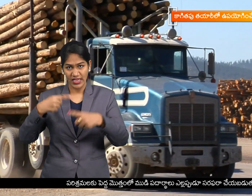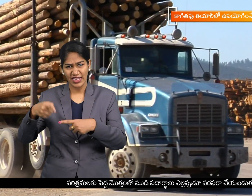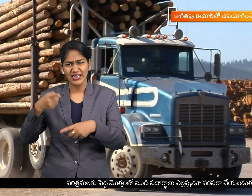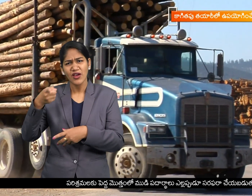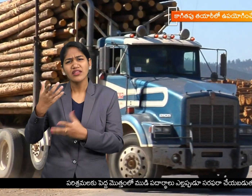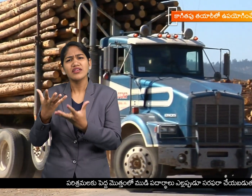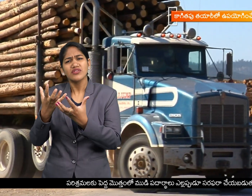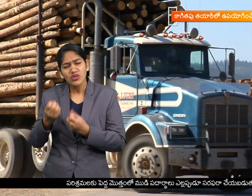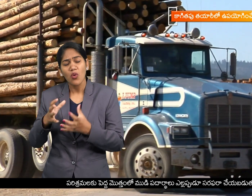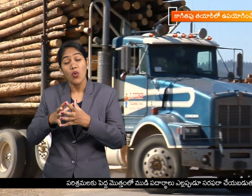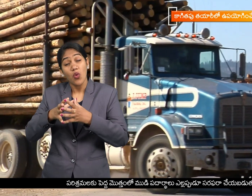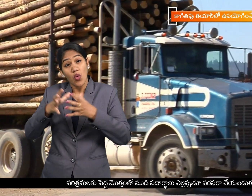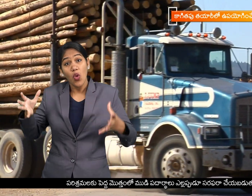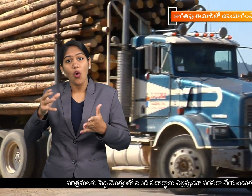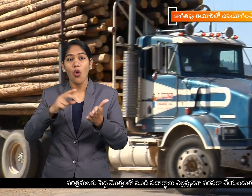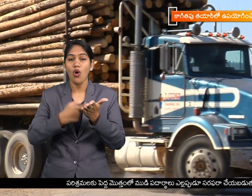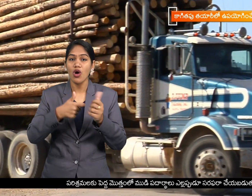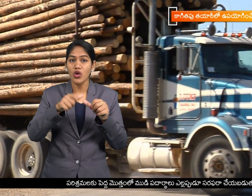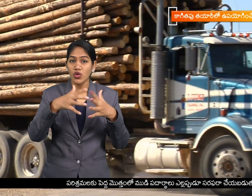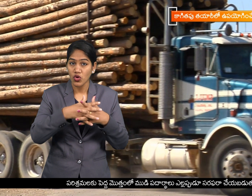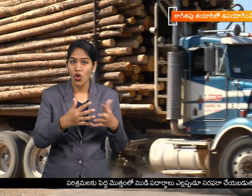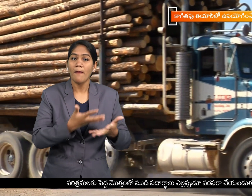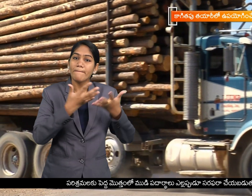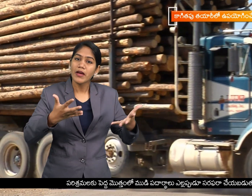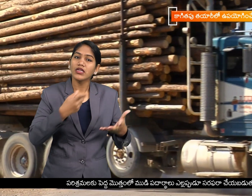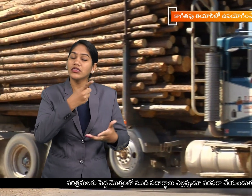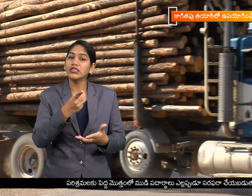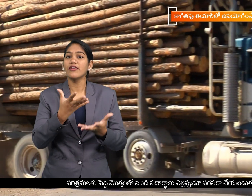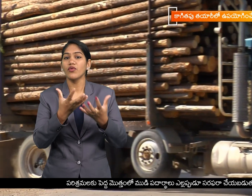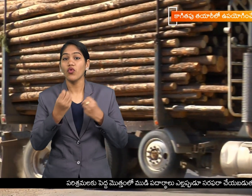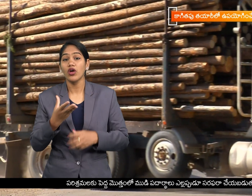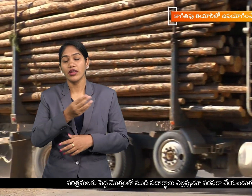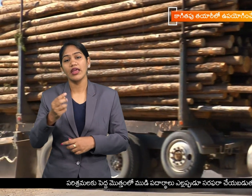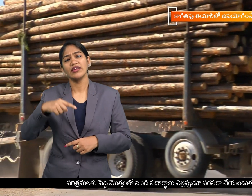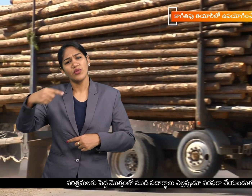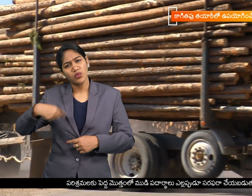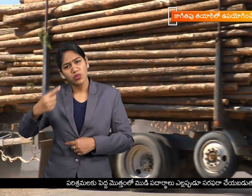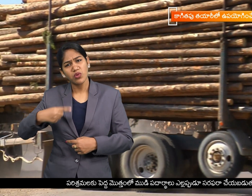పరిశ్రమలకు పెద్ద మొత్తంలో ముడి పదార్థాలు ఎల్లప్పుడూ సరఫరా చేయబడుతూ ఉండాలి.